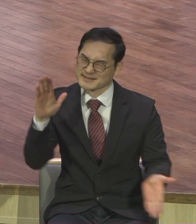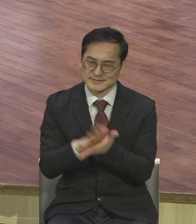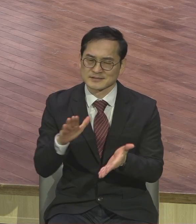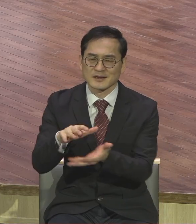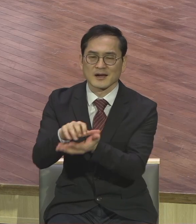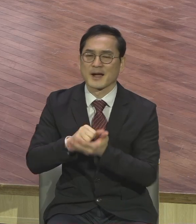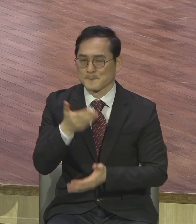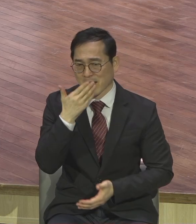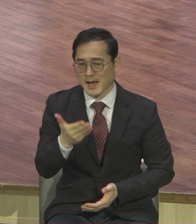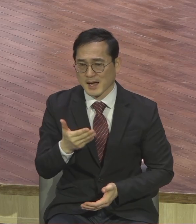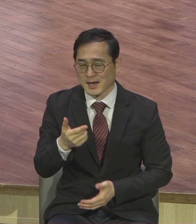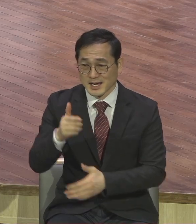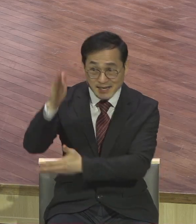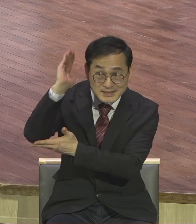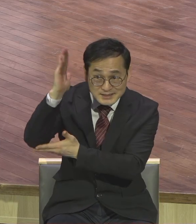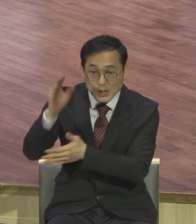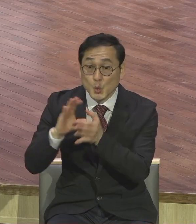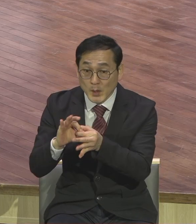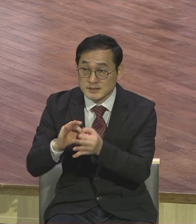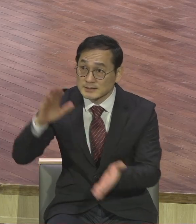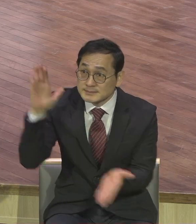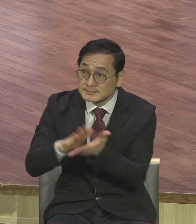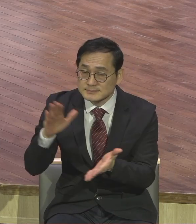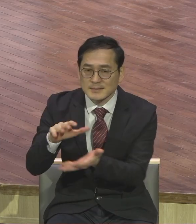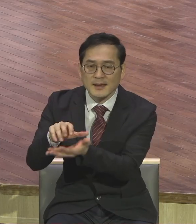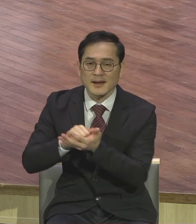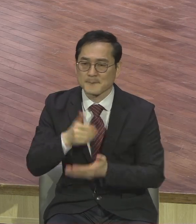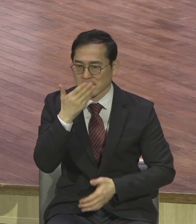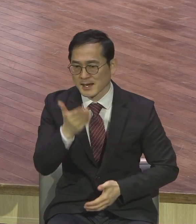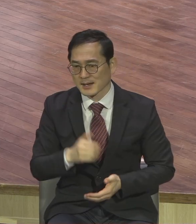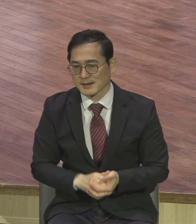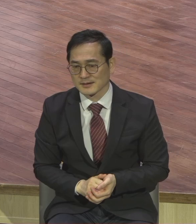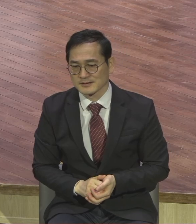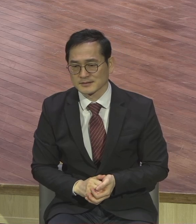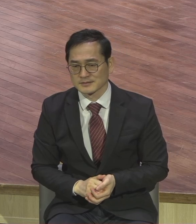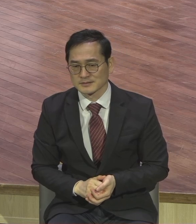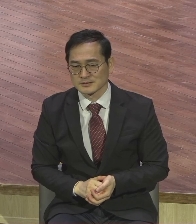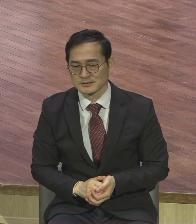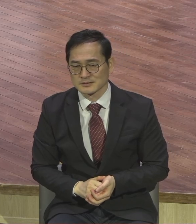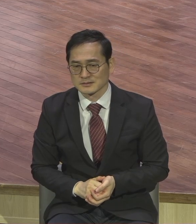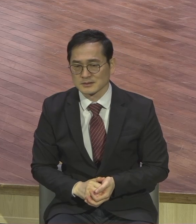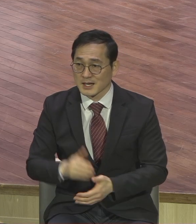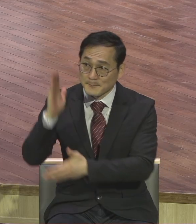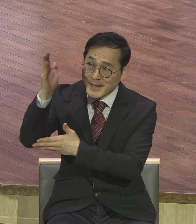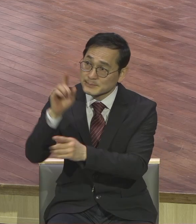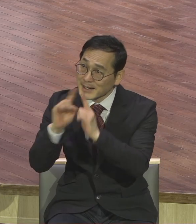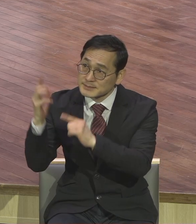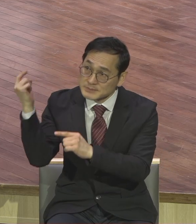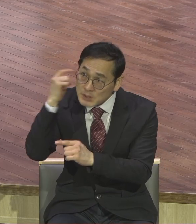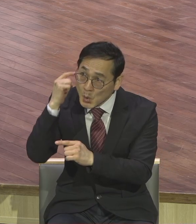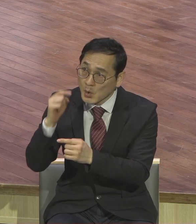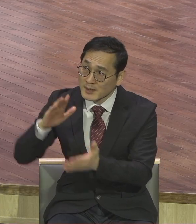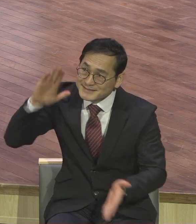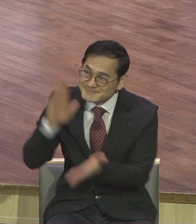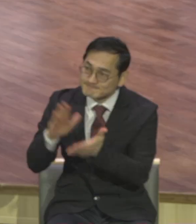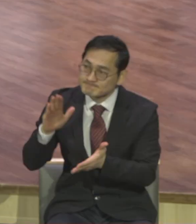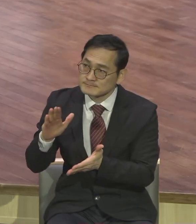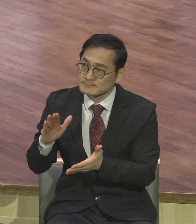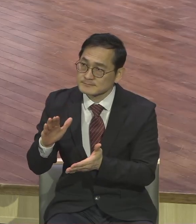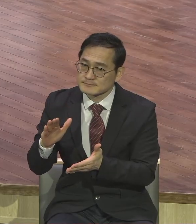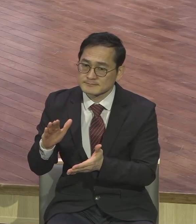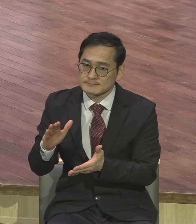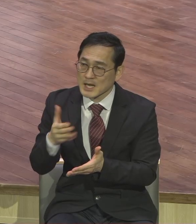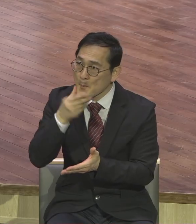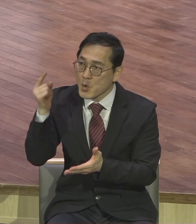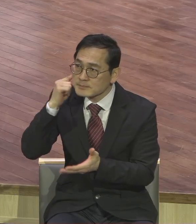맛보시기를 바랍니다. 그래야 여러분 세상과 싸워 이길 힘, 도전하는 힘이 생긴다 이 말이에요. 은혜를 받아야 세상 나가